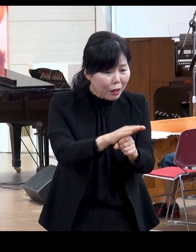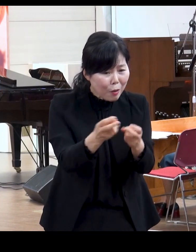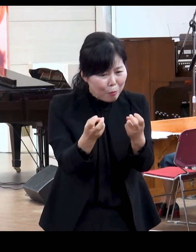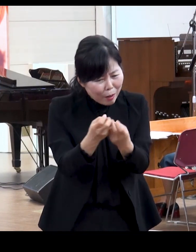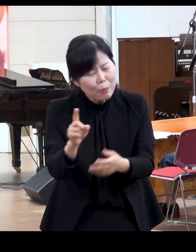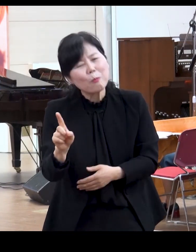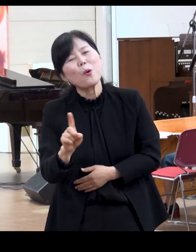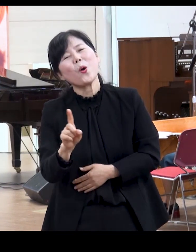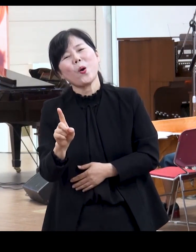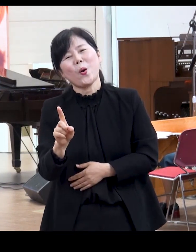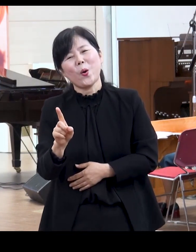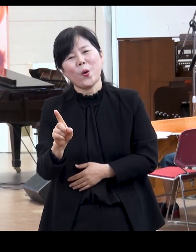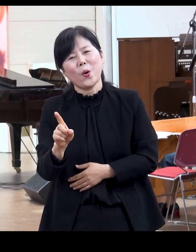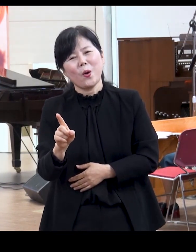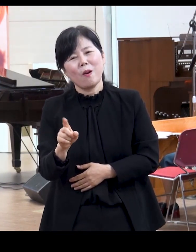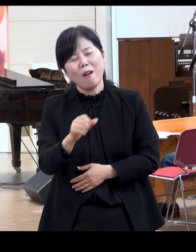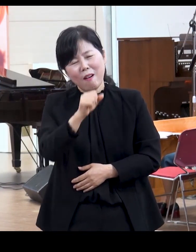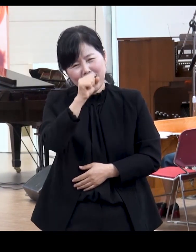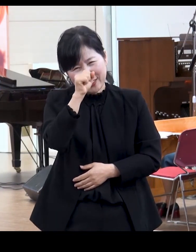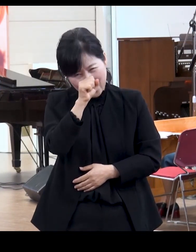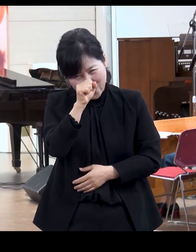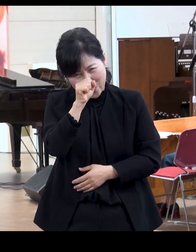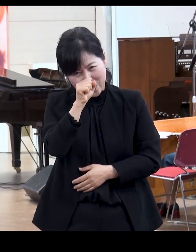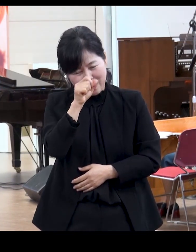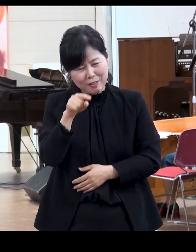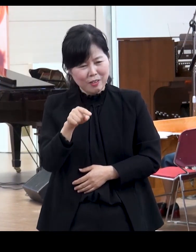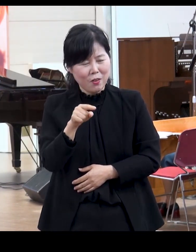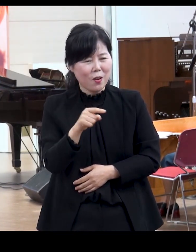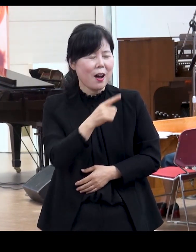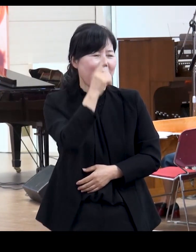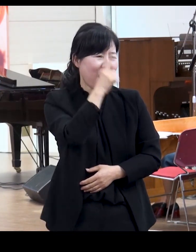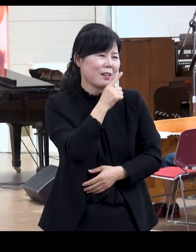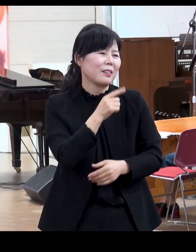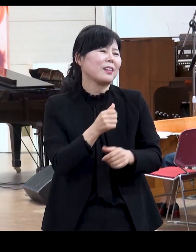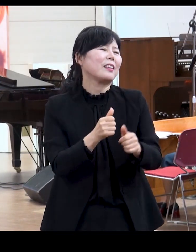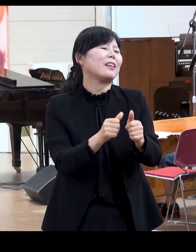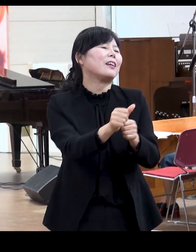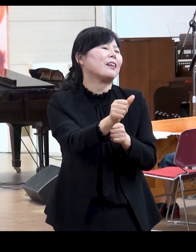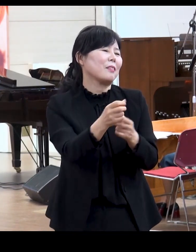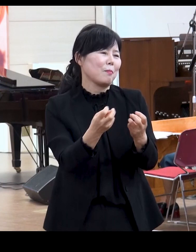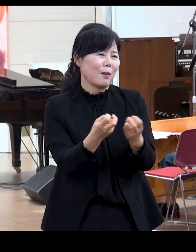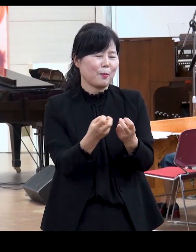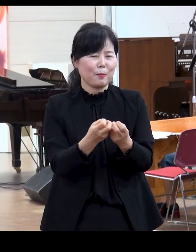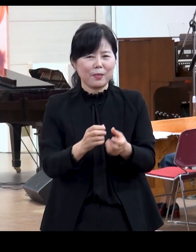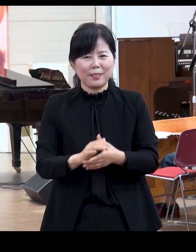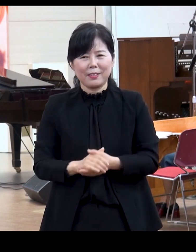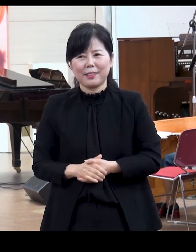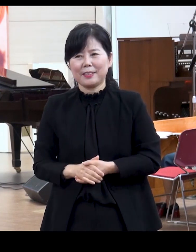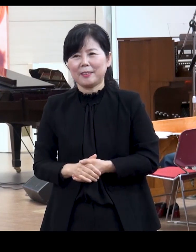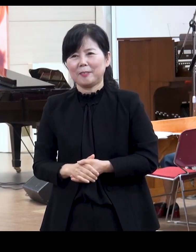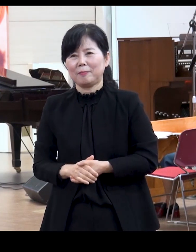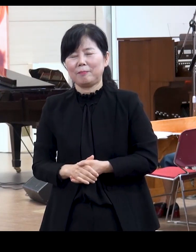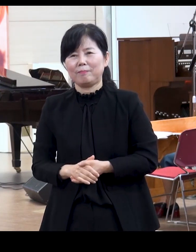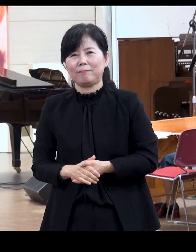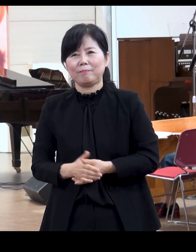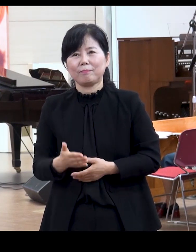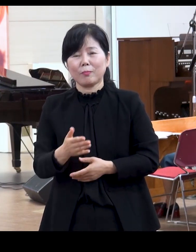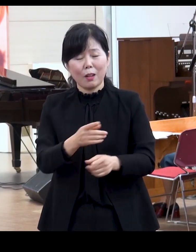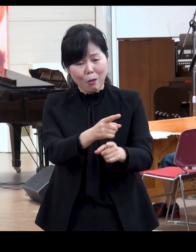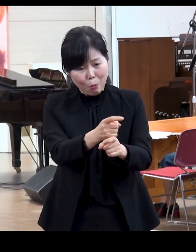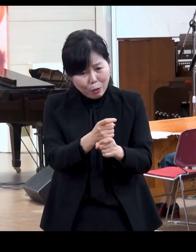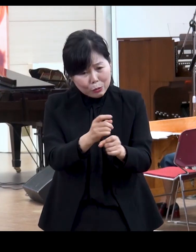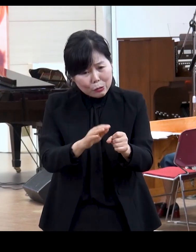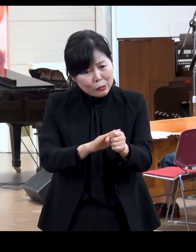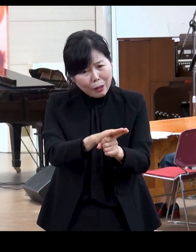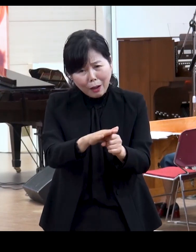원수를 사랑하는 방법, 그건 바로 뭐냐? 선으로 악을 이기는 것, 그것이다, 그 얘기죠. 그렇죠?